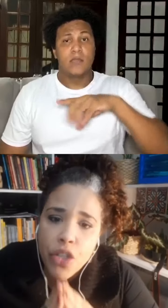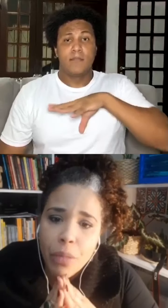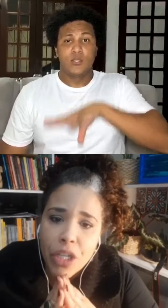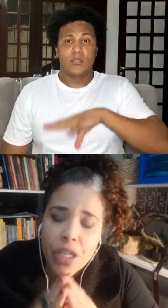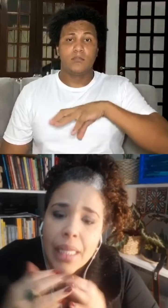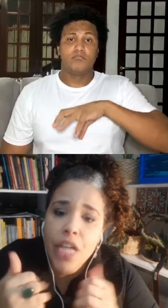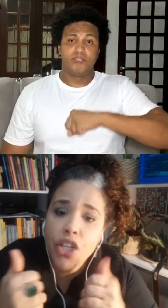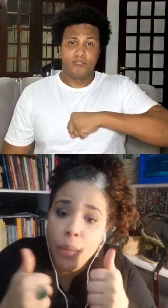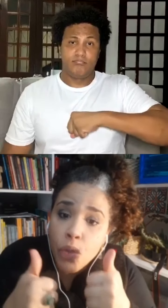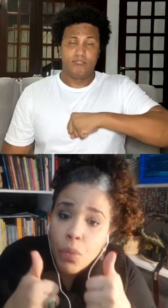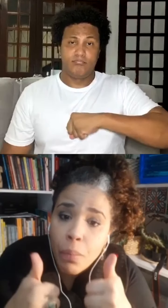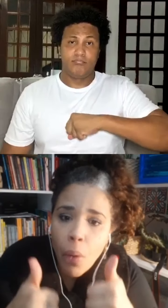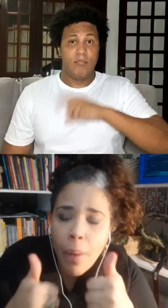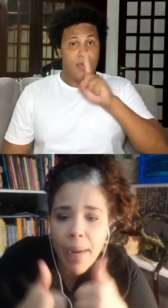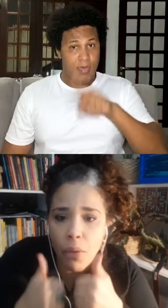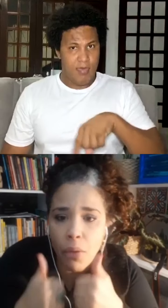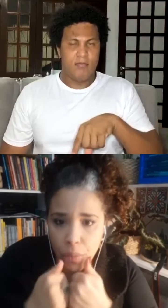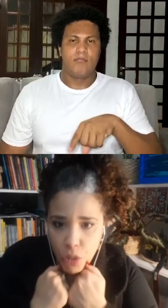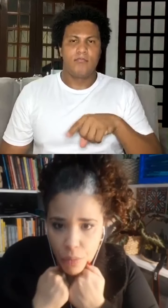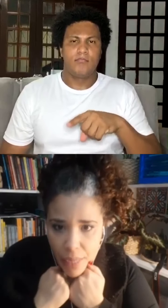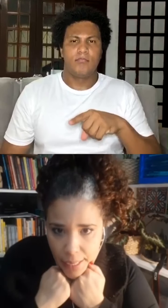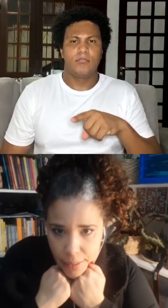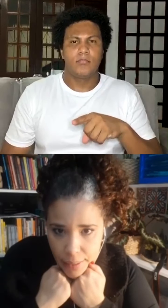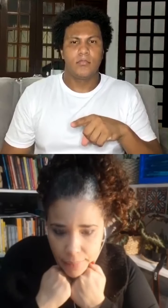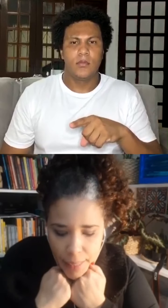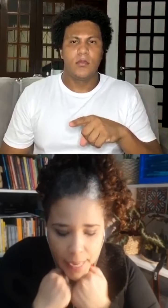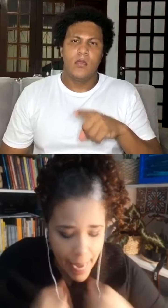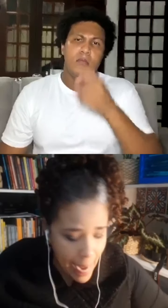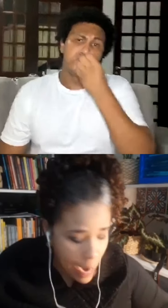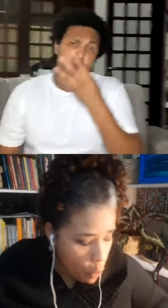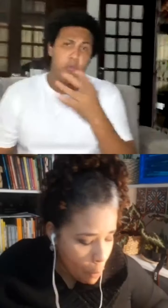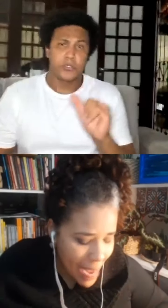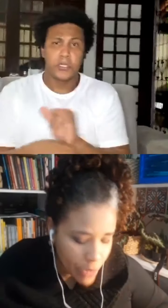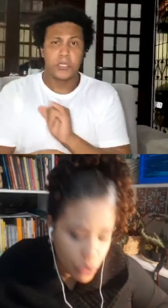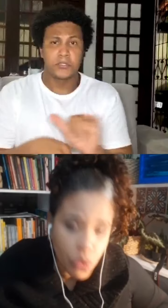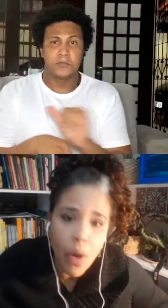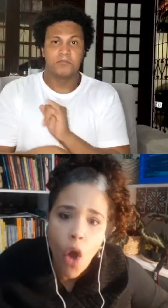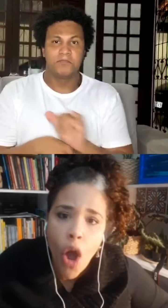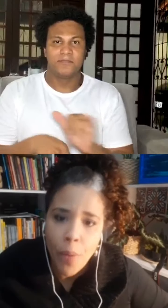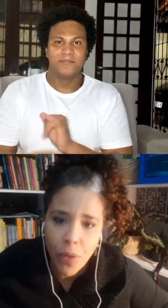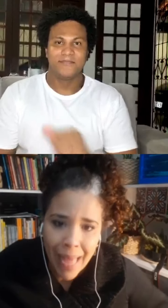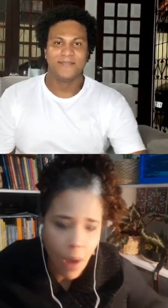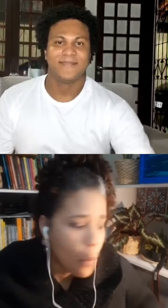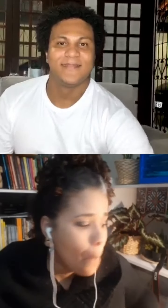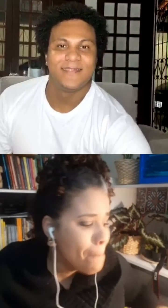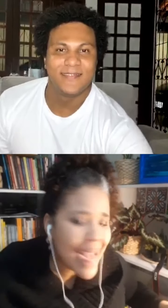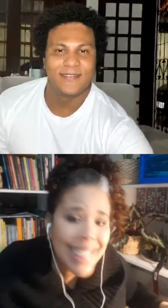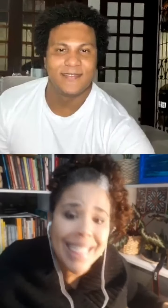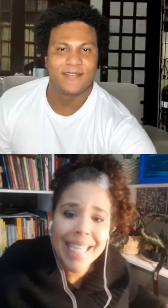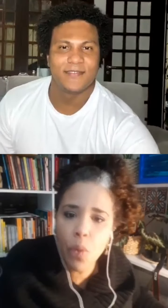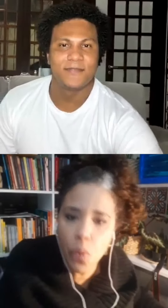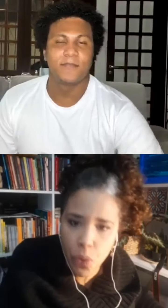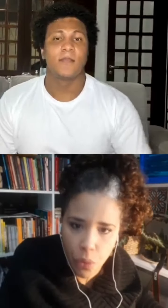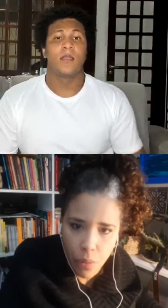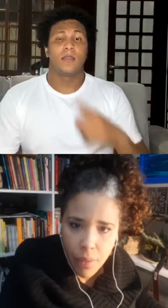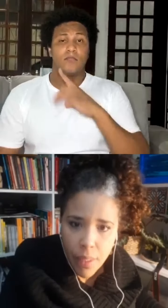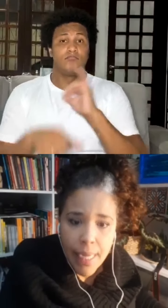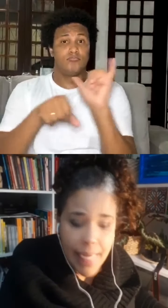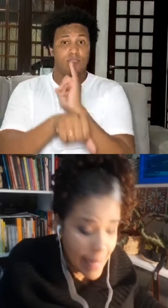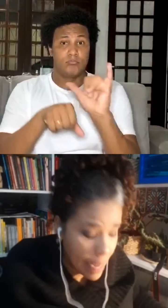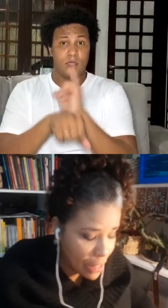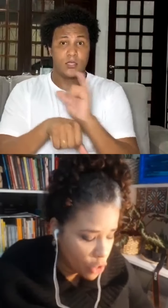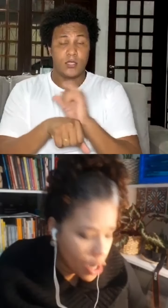uma estratégia muito boa para algumas mulheres. O método hormonal mais seguro,